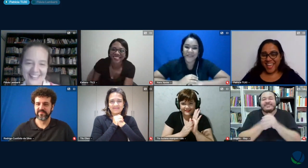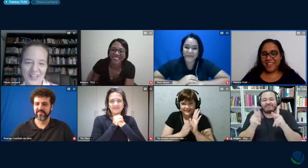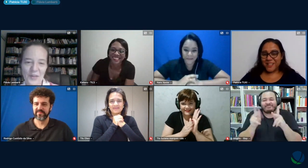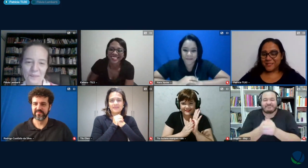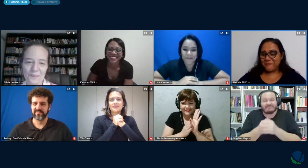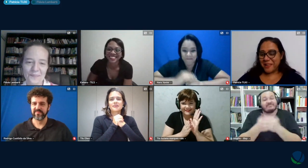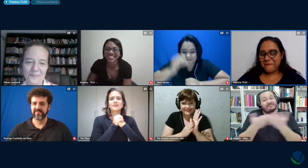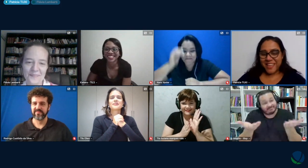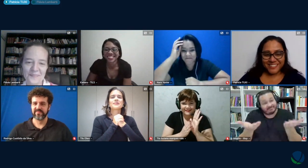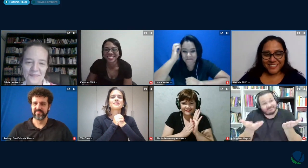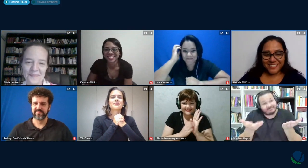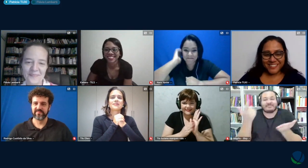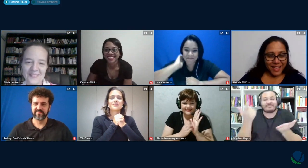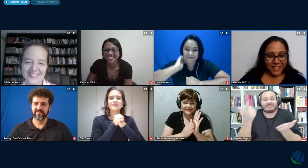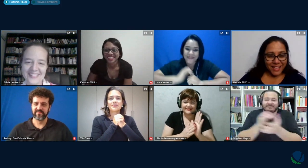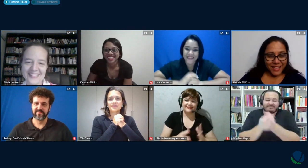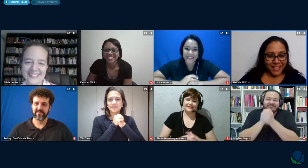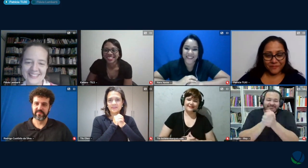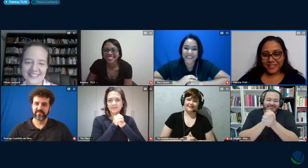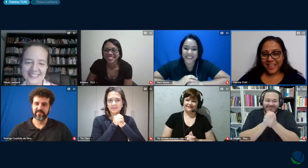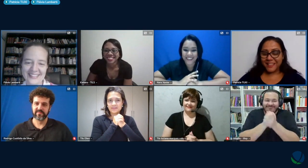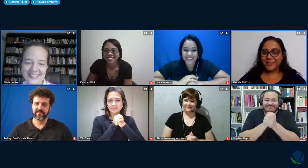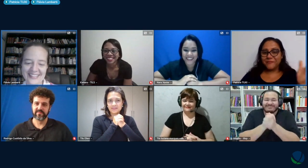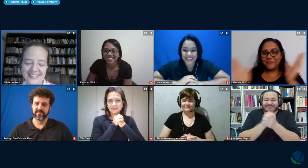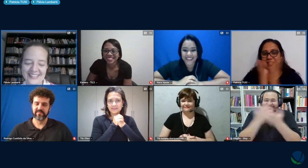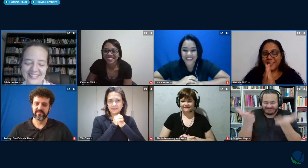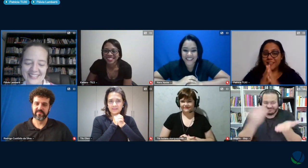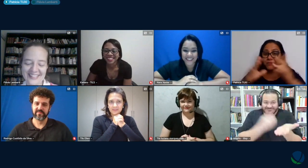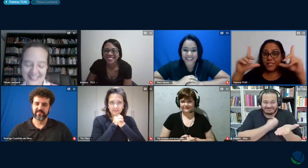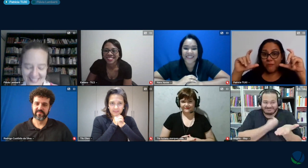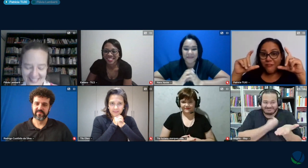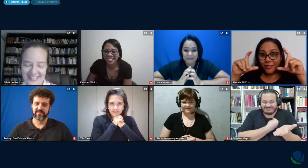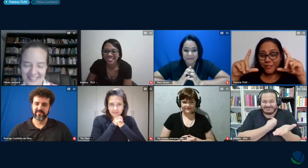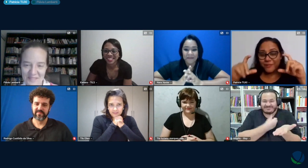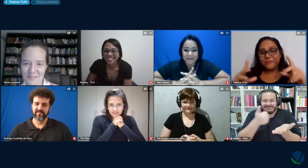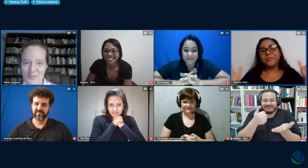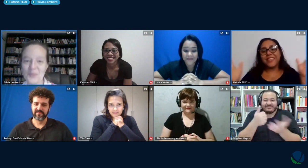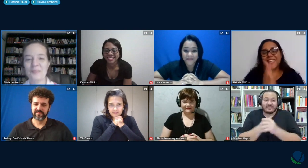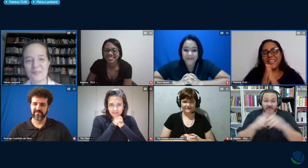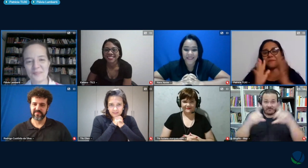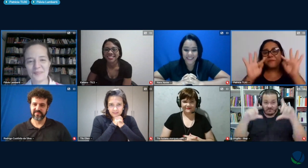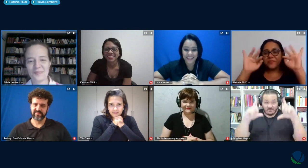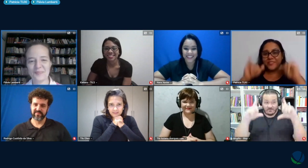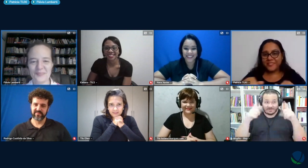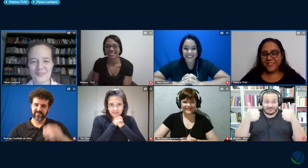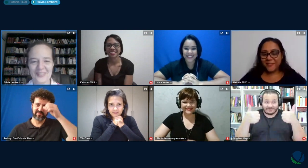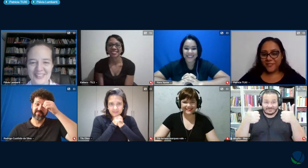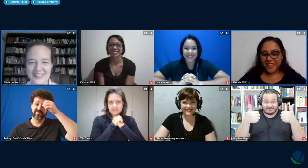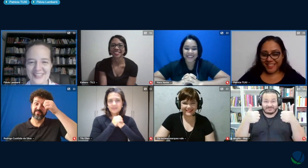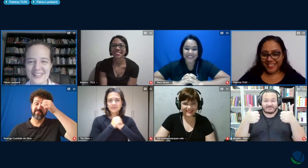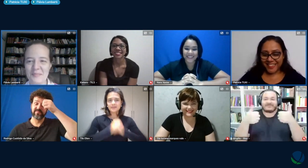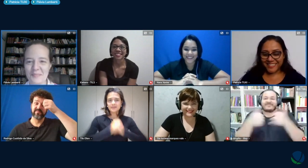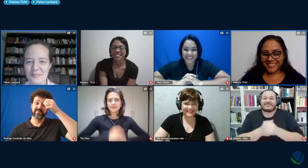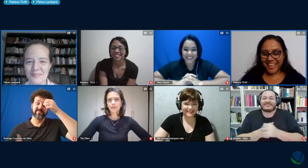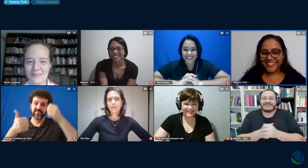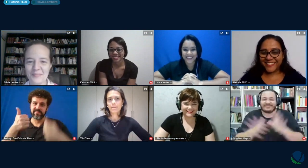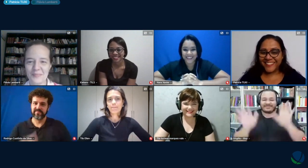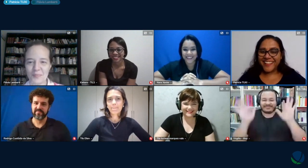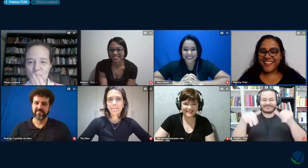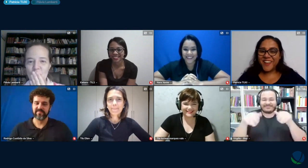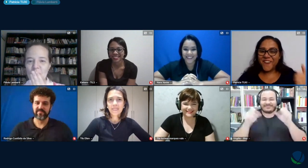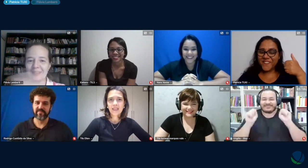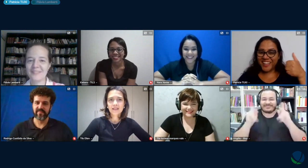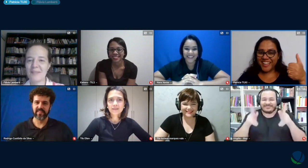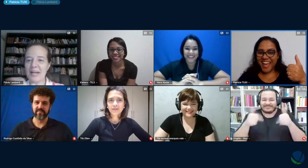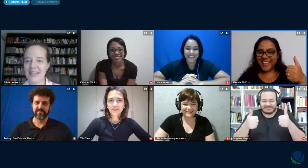Demorei, né? Mas parabéns por estar aí, tá certo? Tirar uma foto e fim, tá